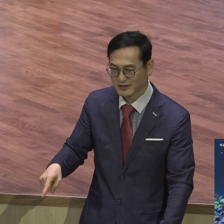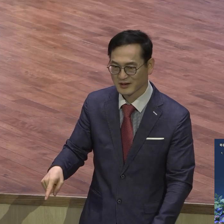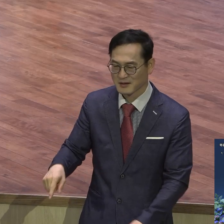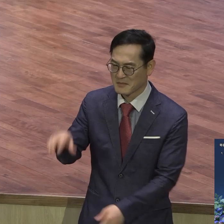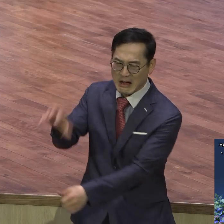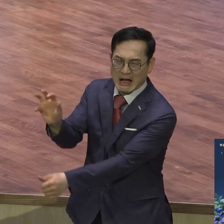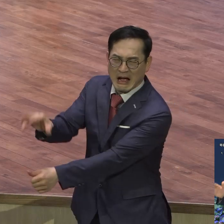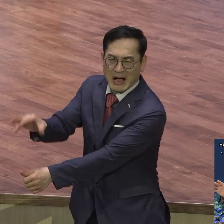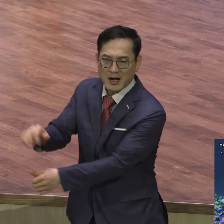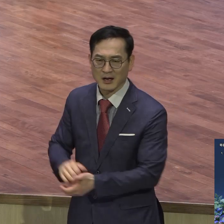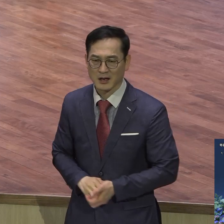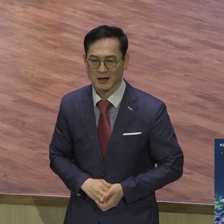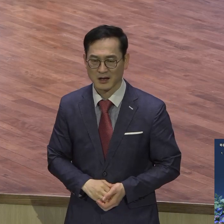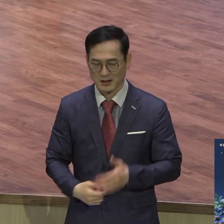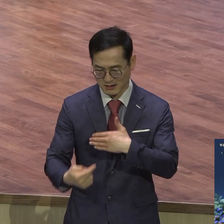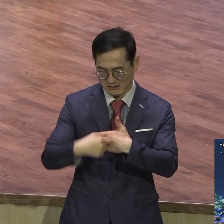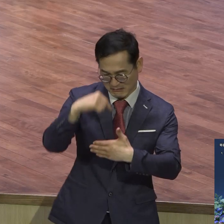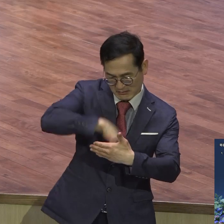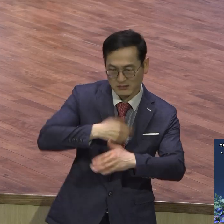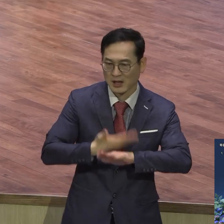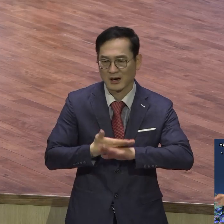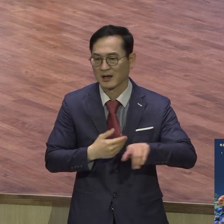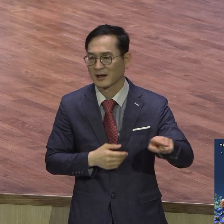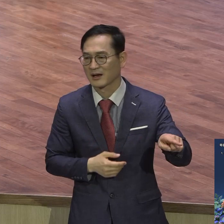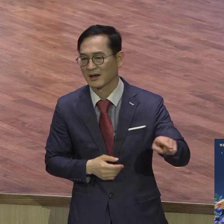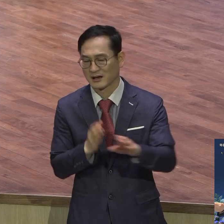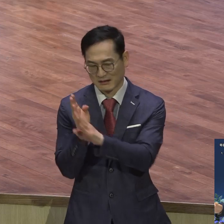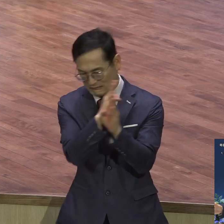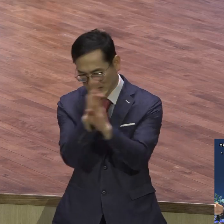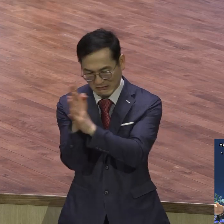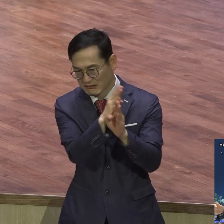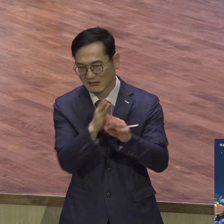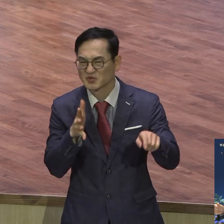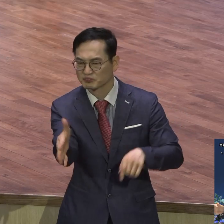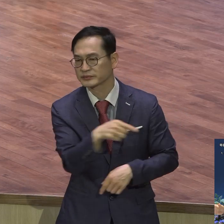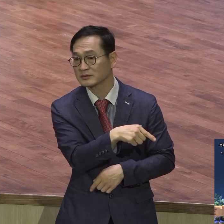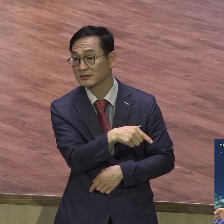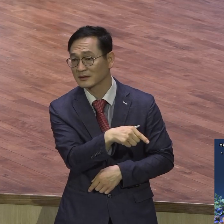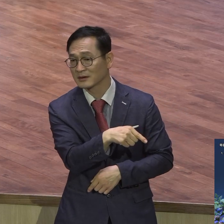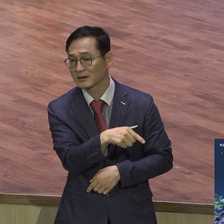아주 독선적인 태도로 아주 정주하던 이 사람들